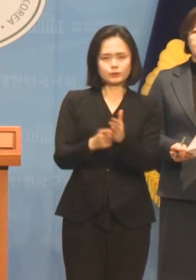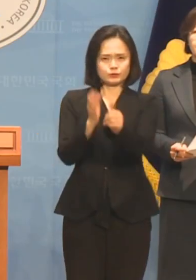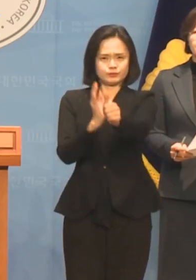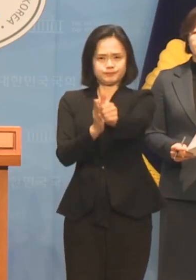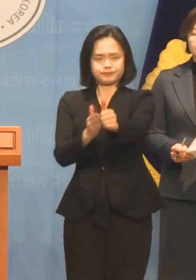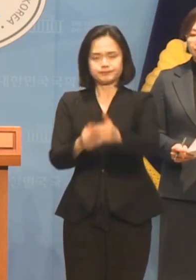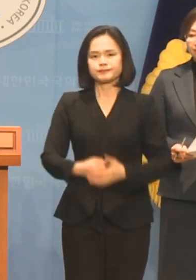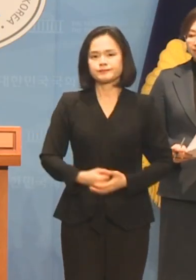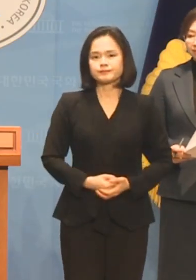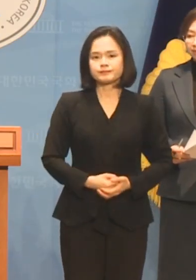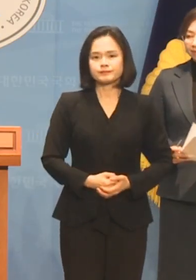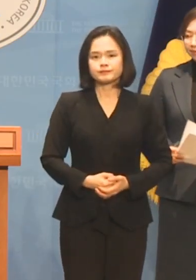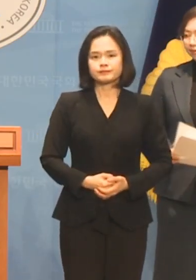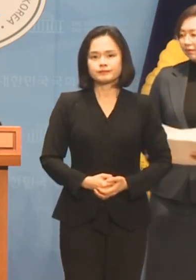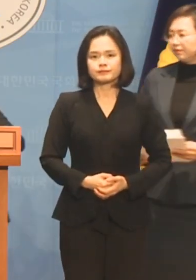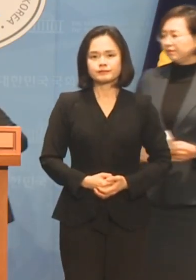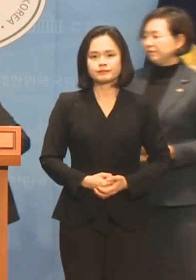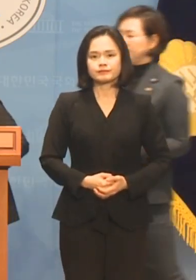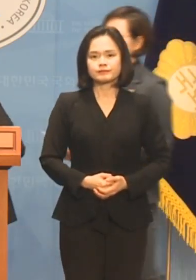촉구합니다.